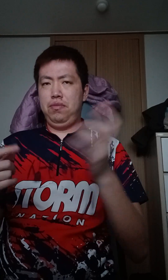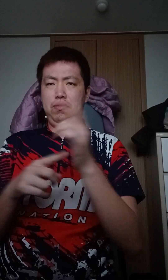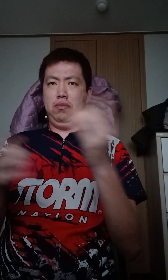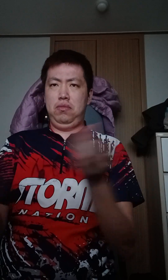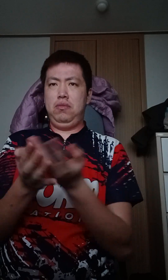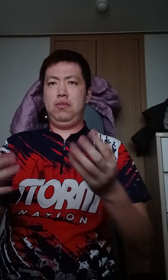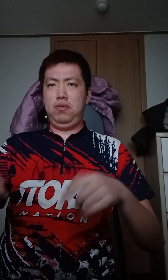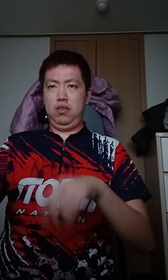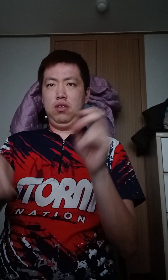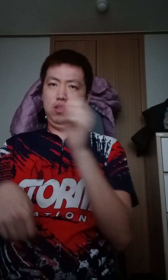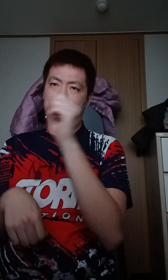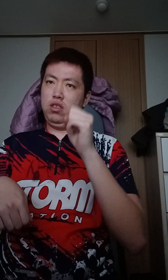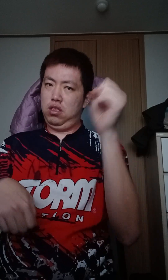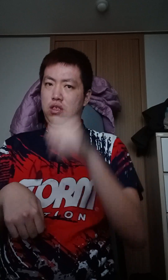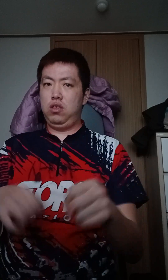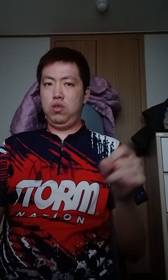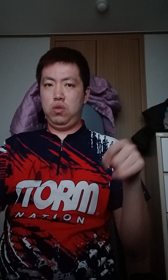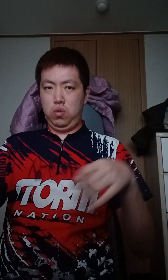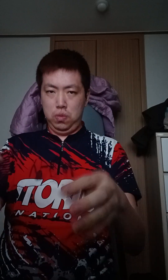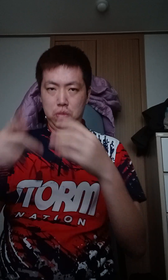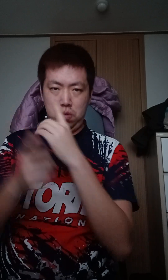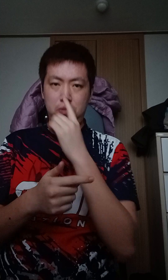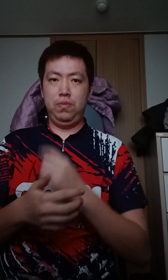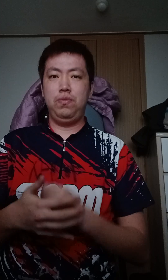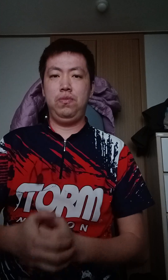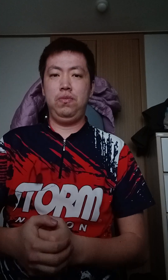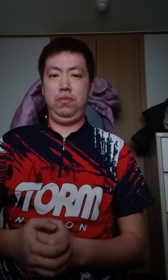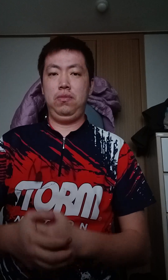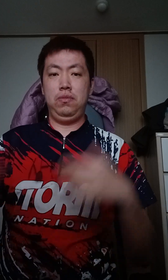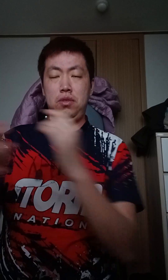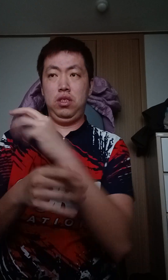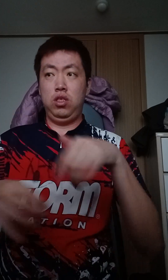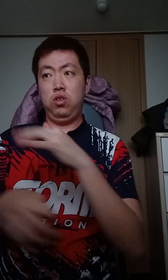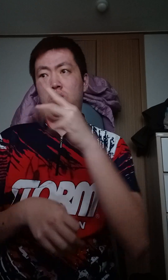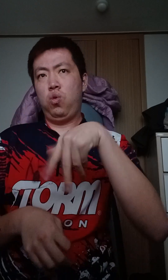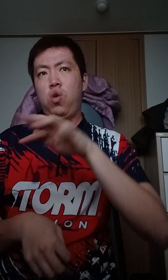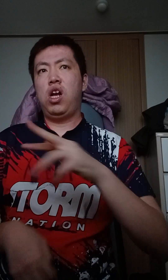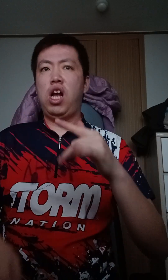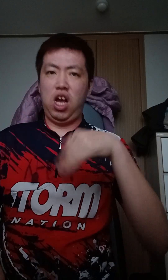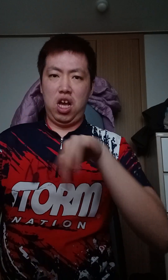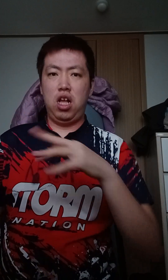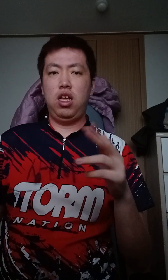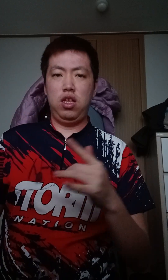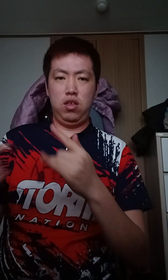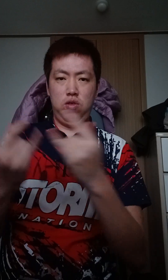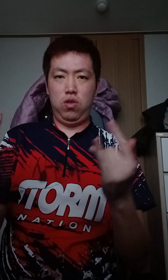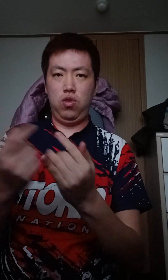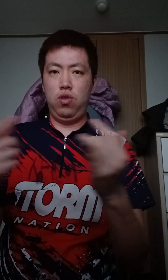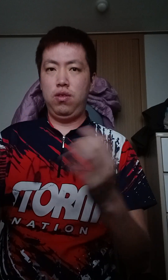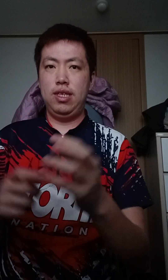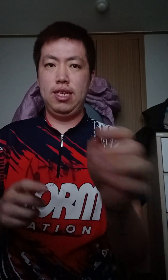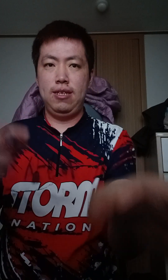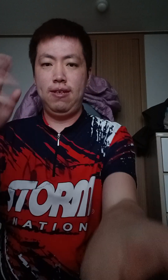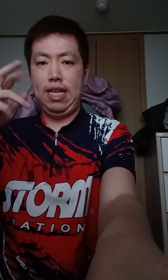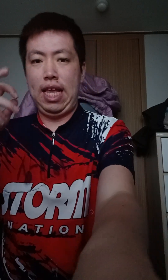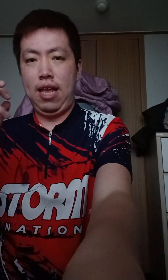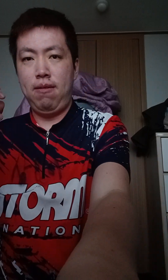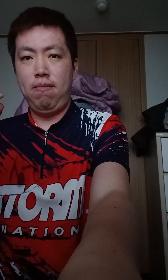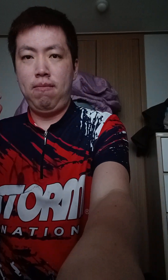모르고 그 기사를 따라온 거야. 지난해부터 어린이 통학 차량의 안전 규정을 강화하는 이른바 세리미법이